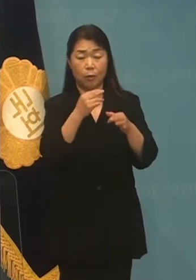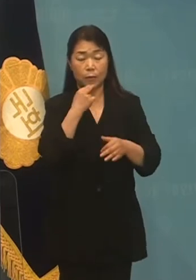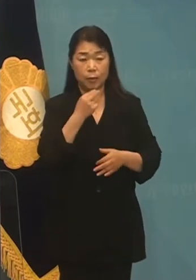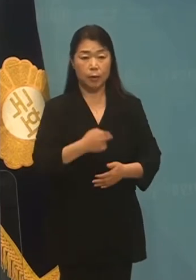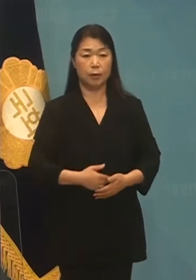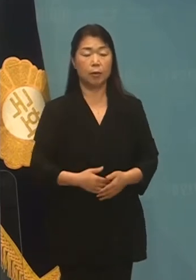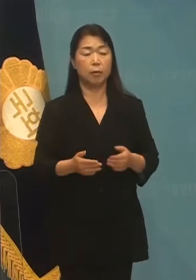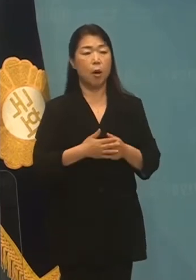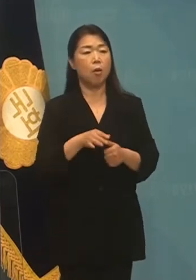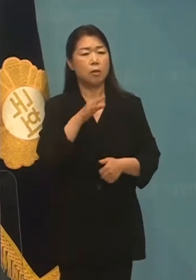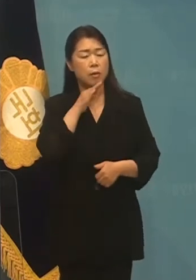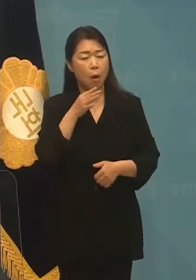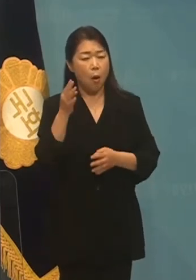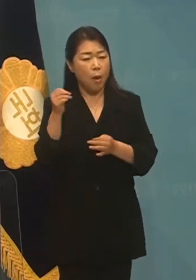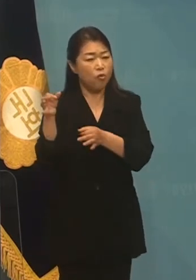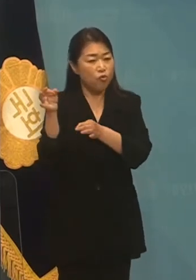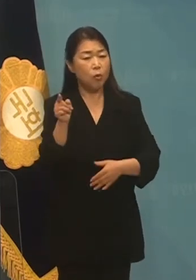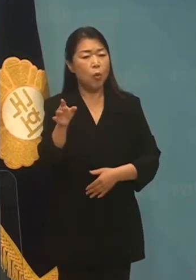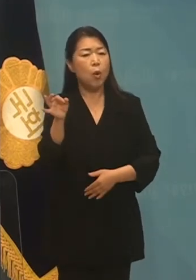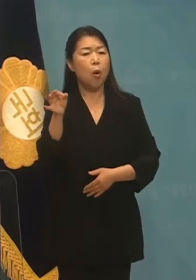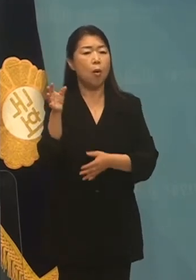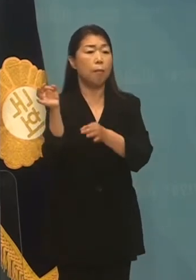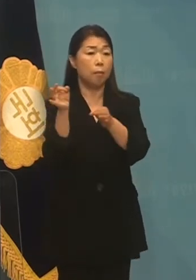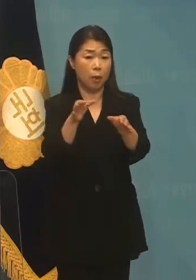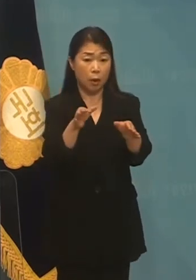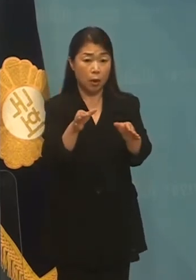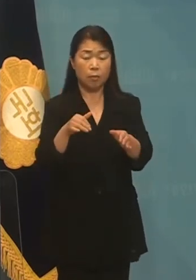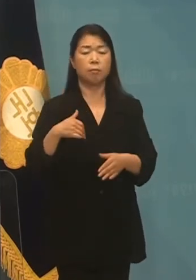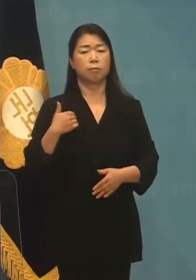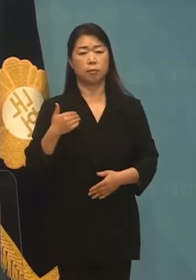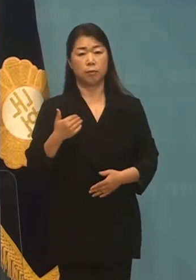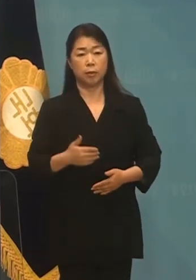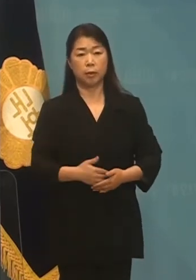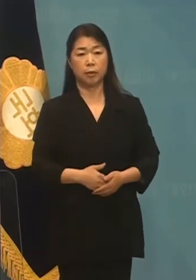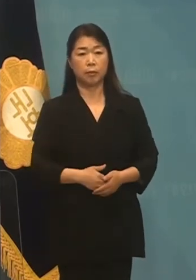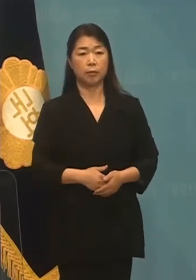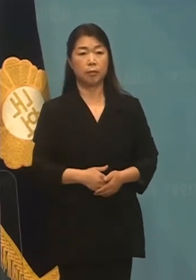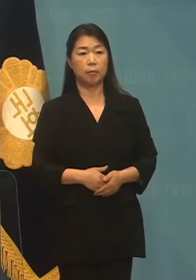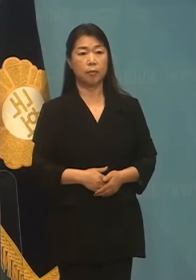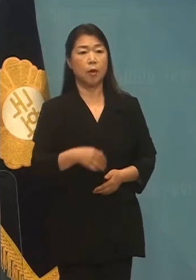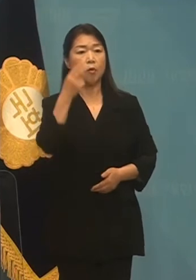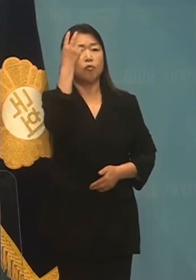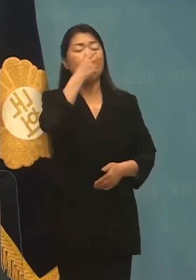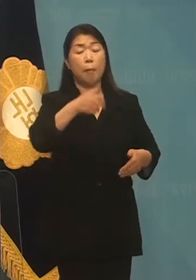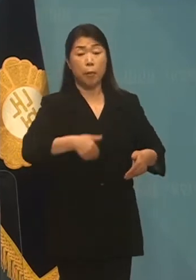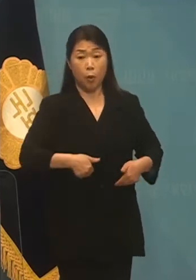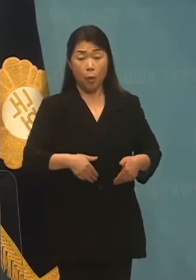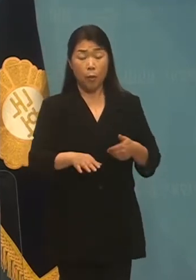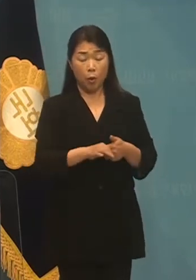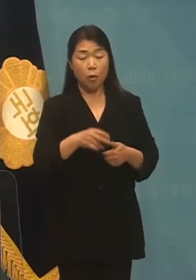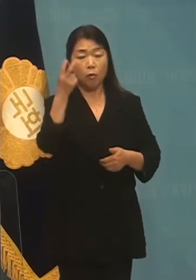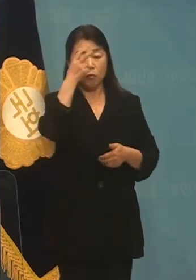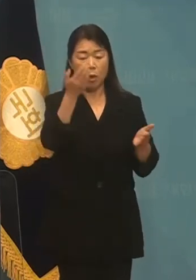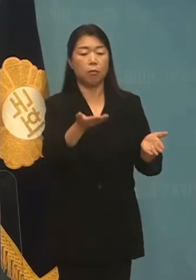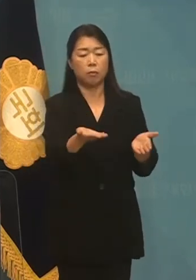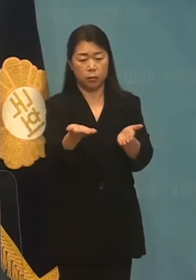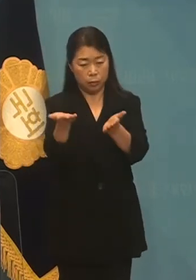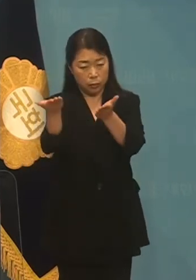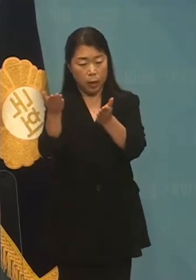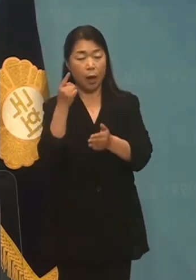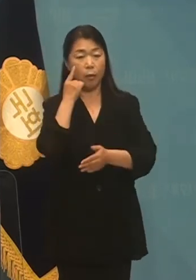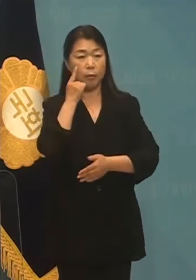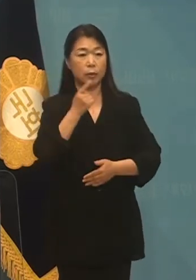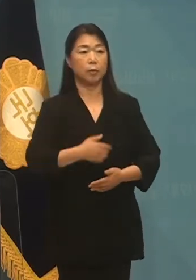실제 얼마가 투자되었는지 이런 부분은 수사가 필요하다면 수사를